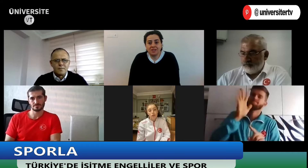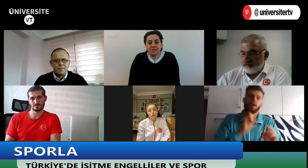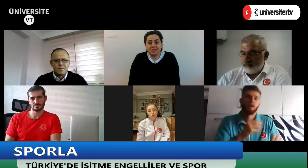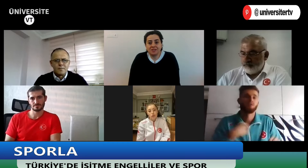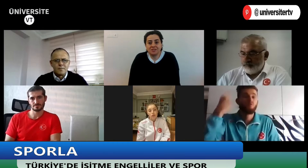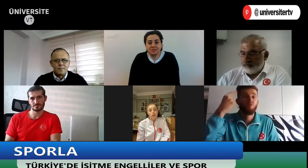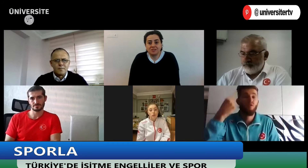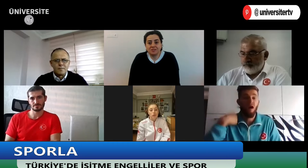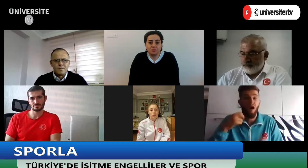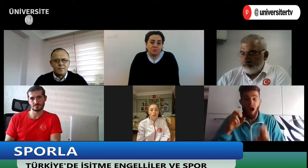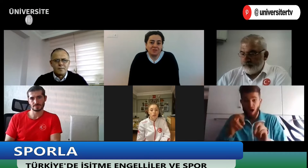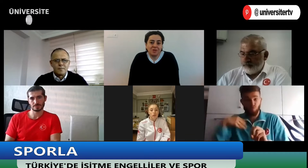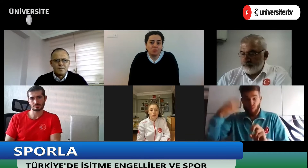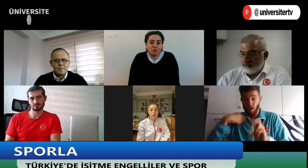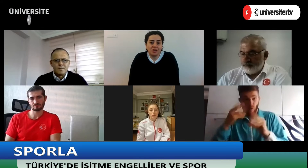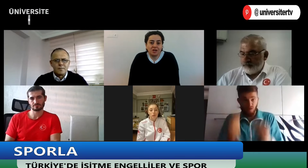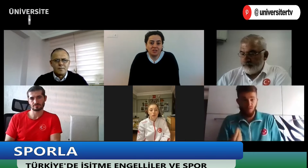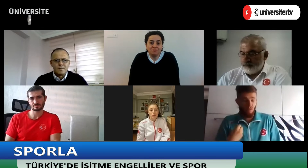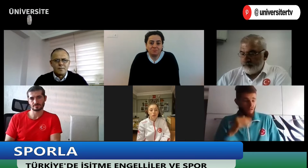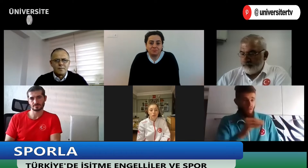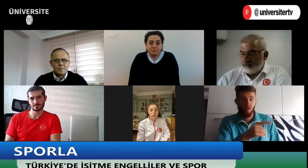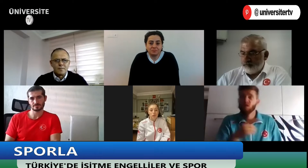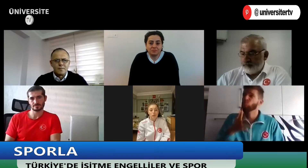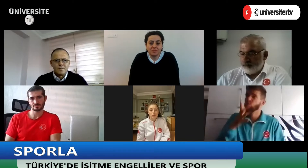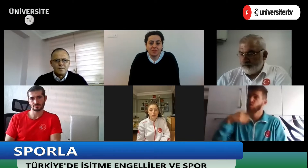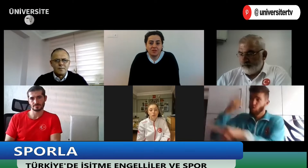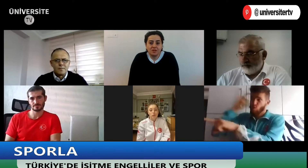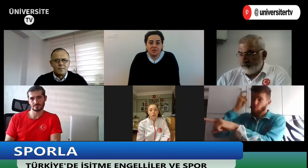Ben de bu benim en büyük hayalim.